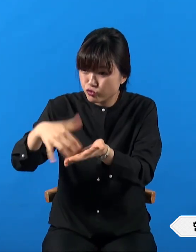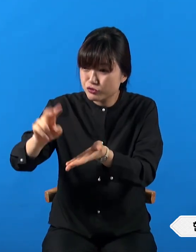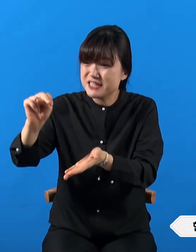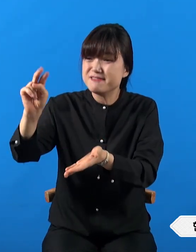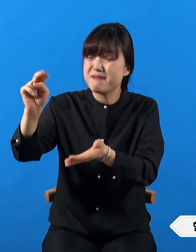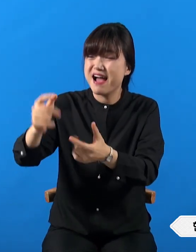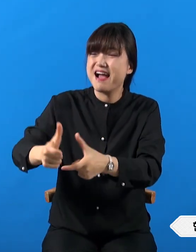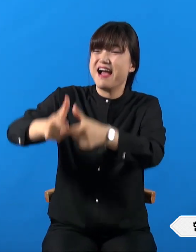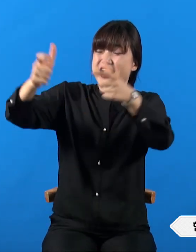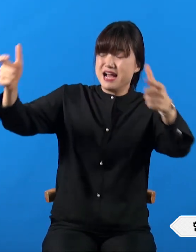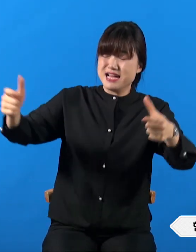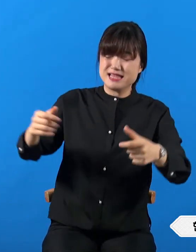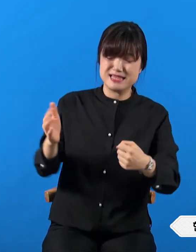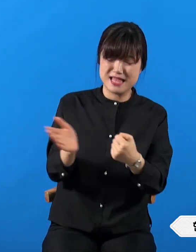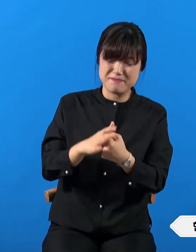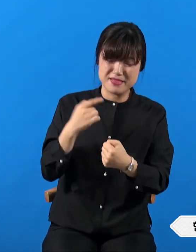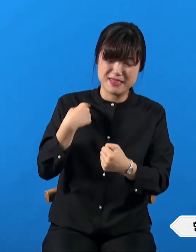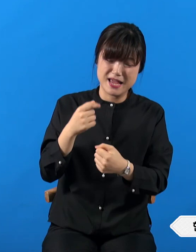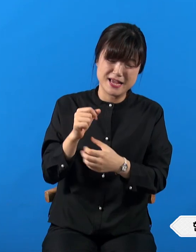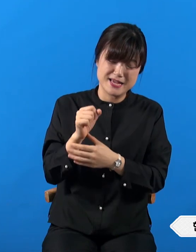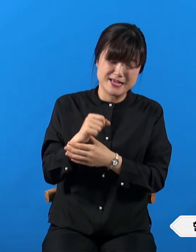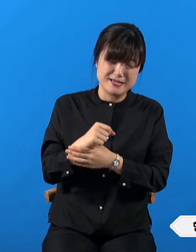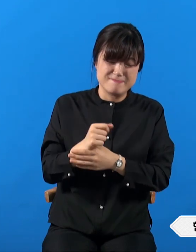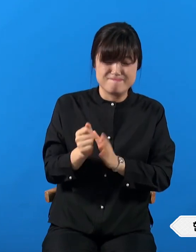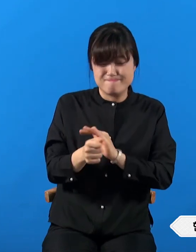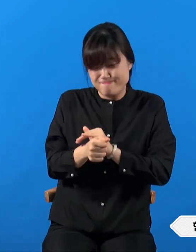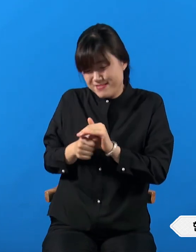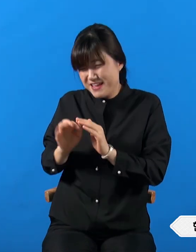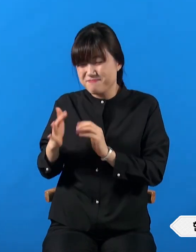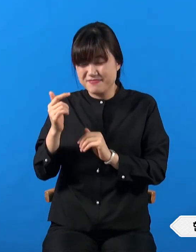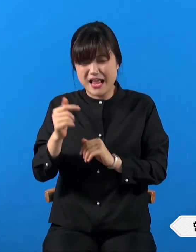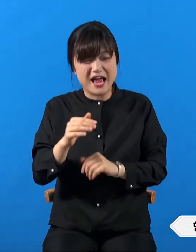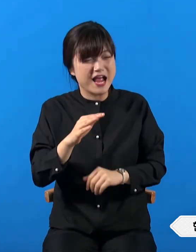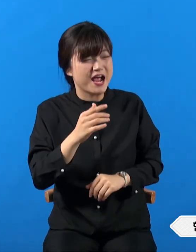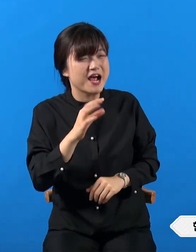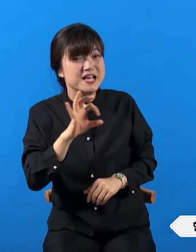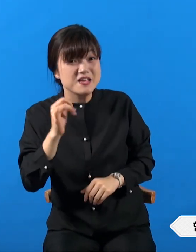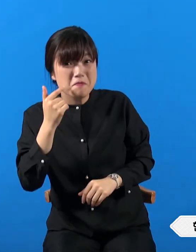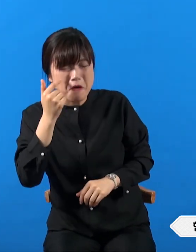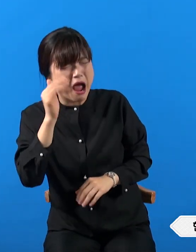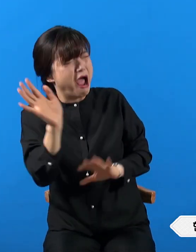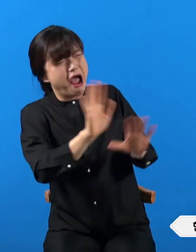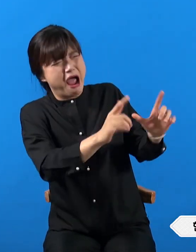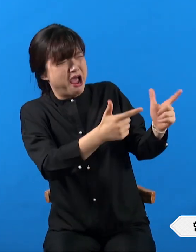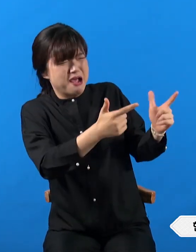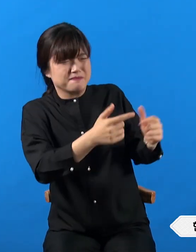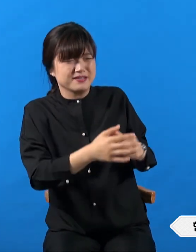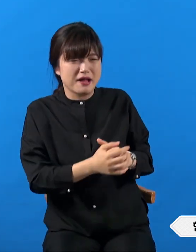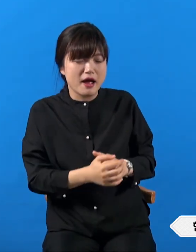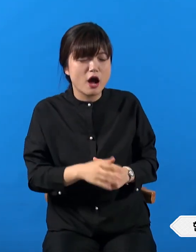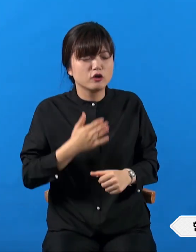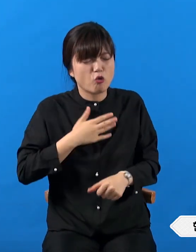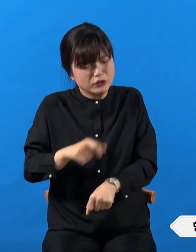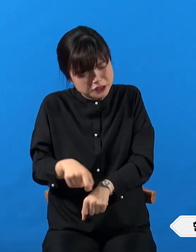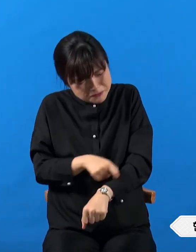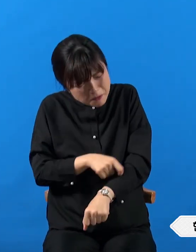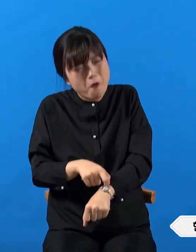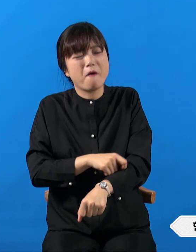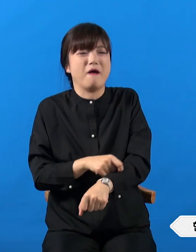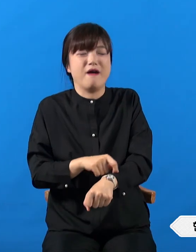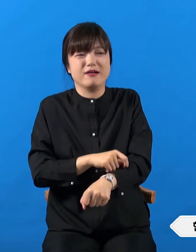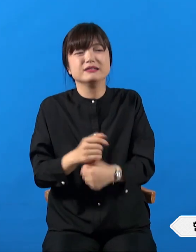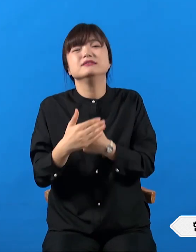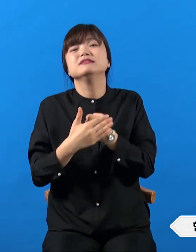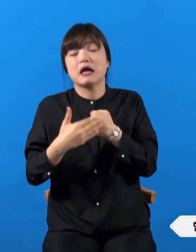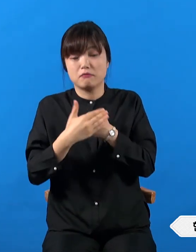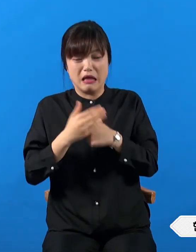팍 죽었습니다. 그랬더니 이 목사님이 아이고 목사님 아닙니다. 저는 좀 특별한